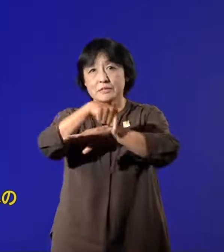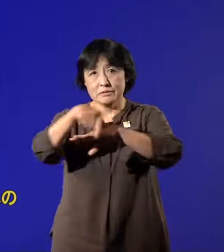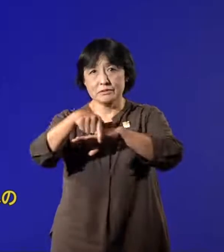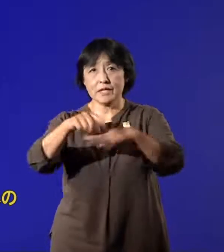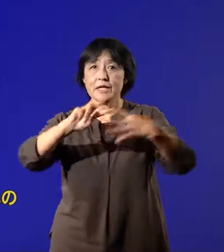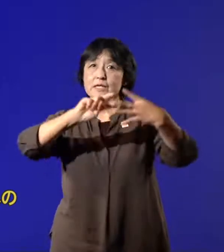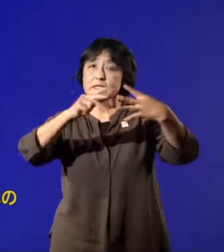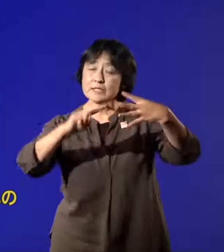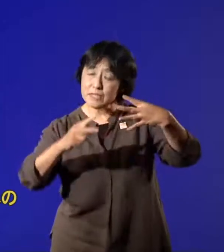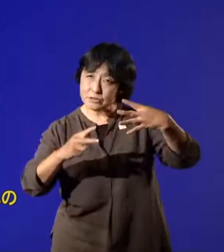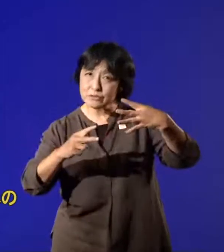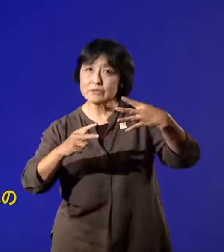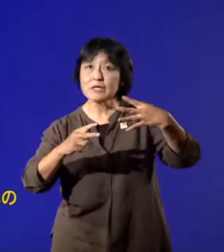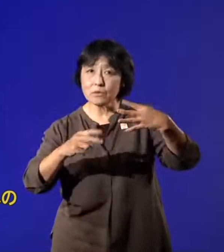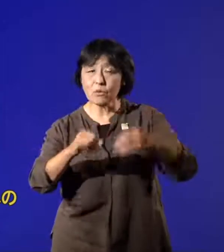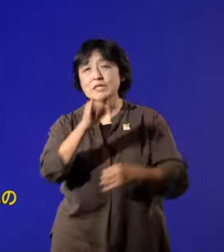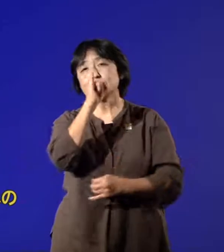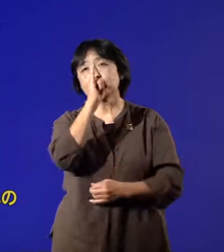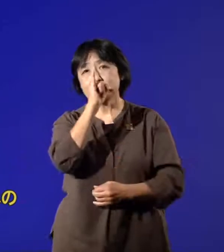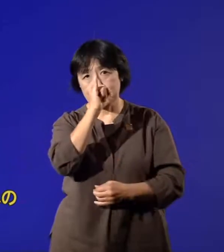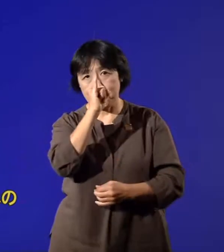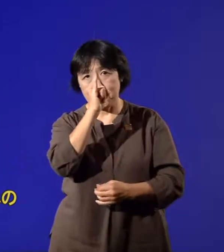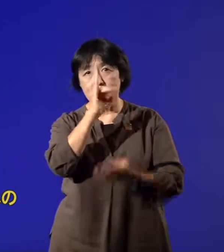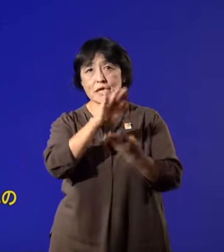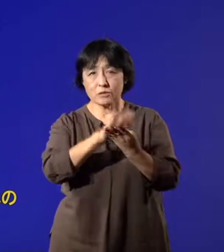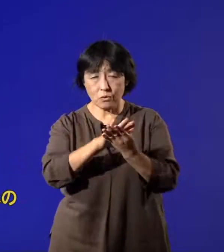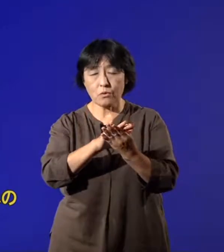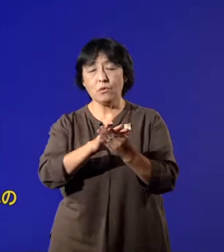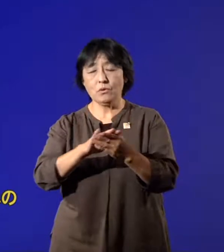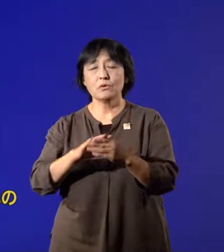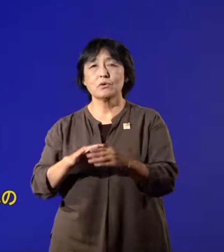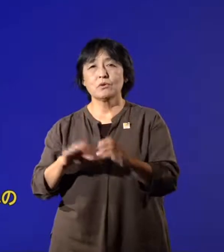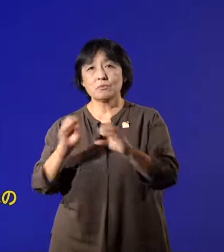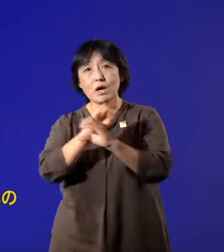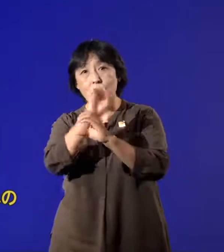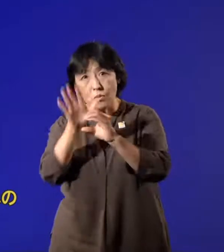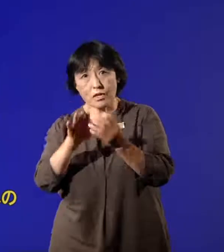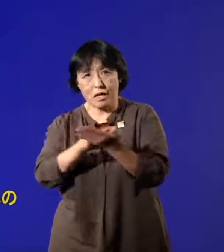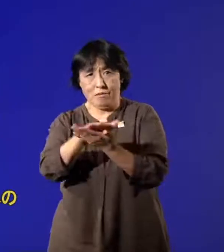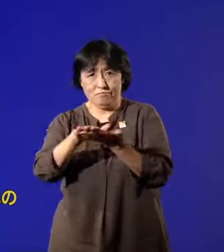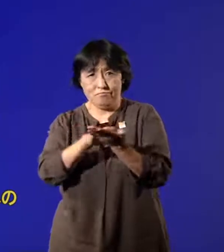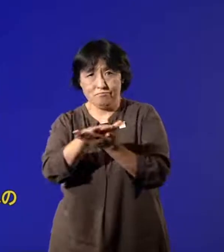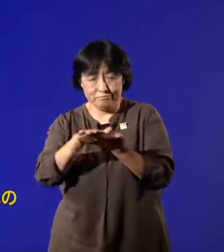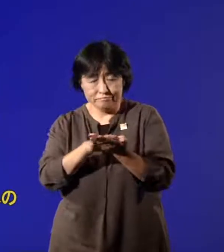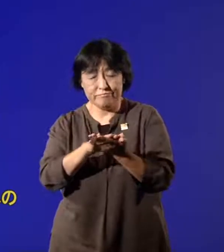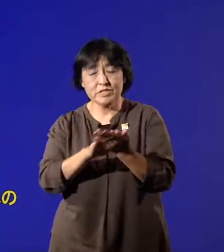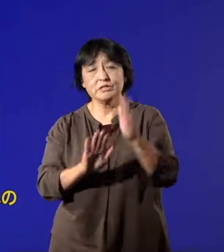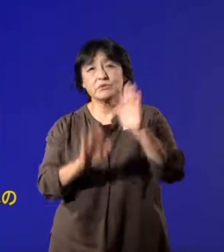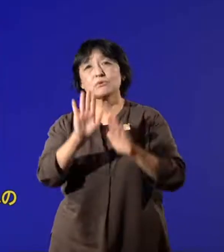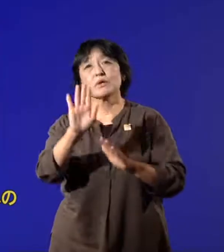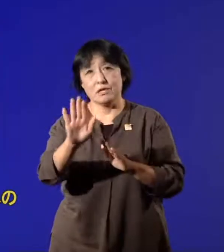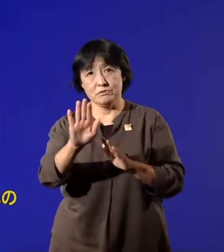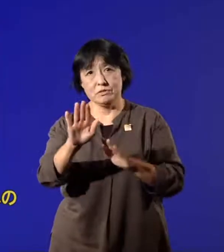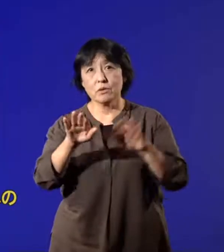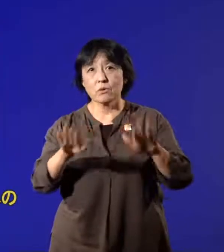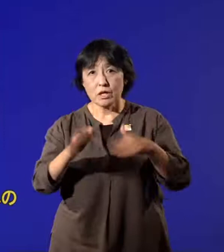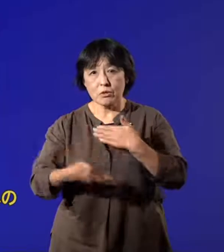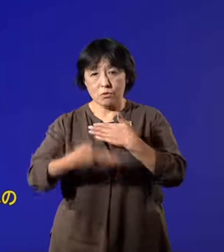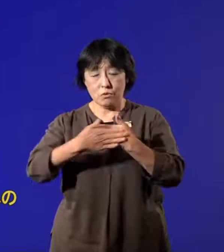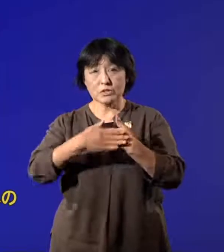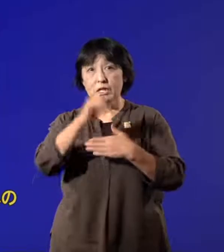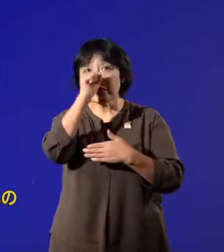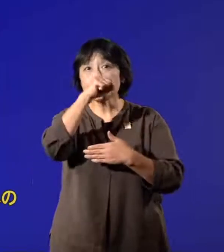性のインフルエンザと混在をする状況にございますので、一つは、今回の補正予算